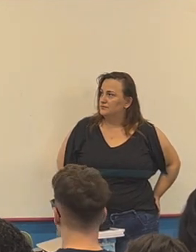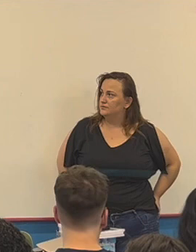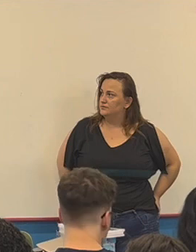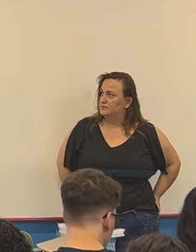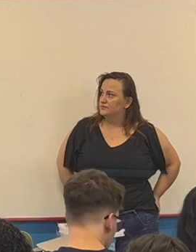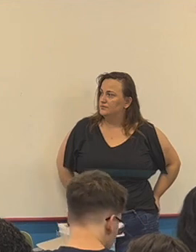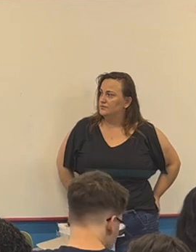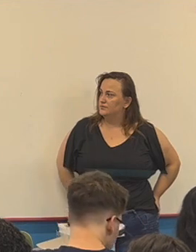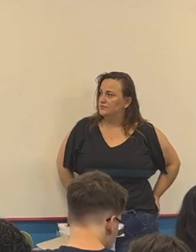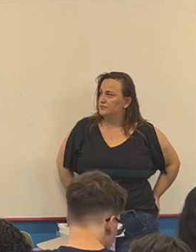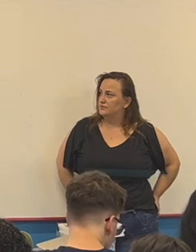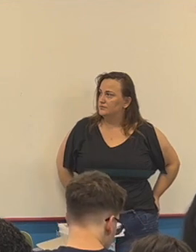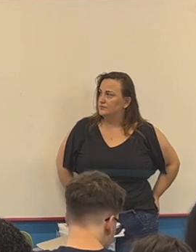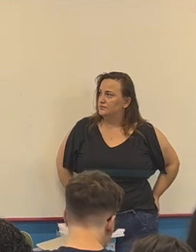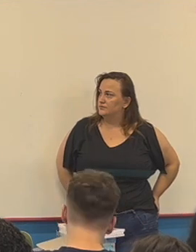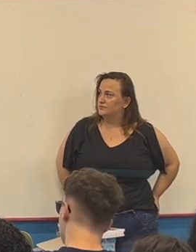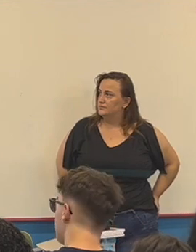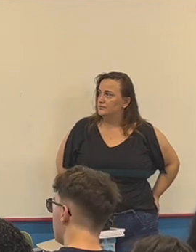Ah, tá.